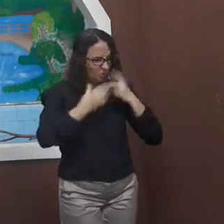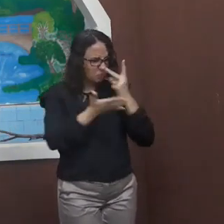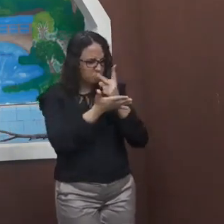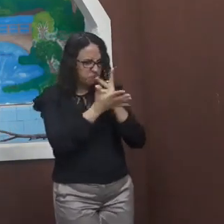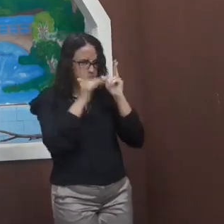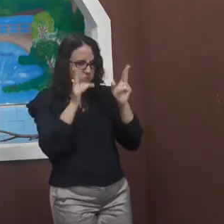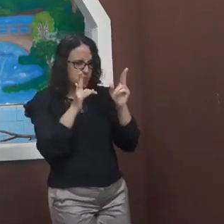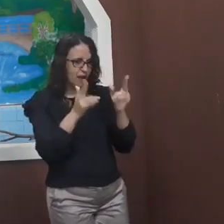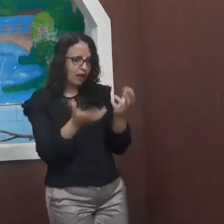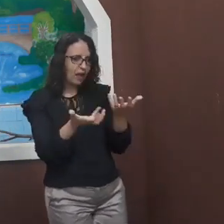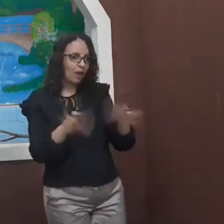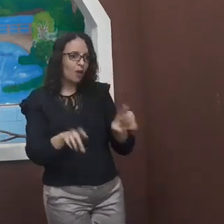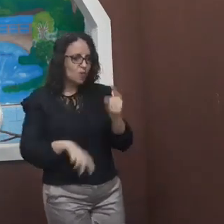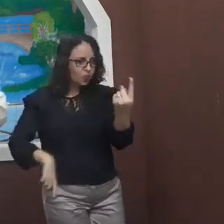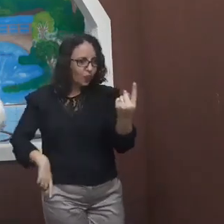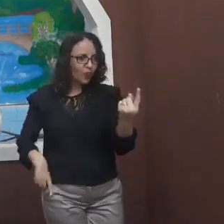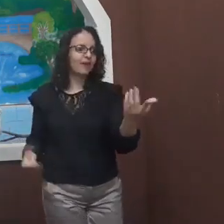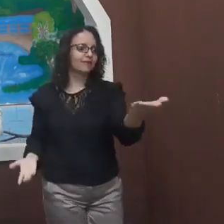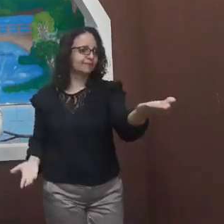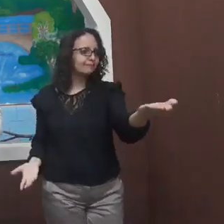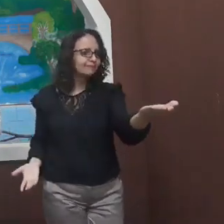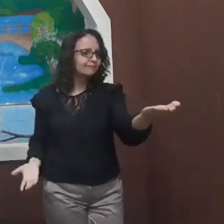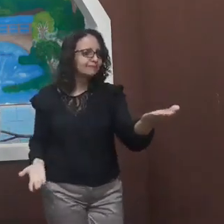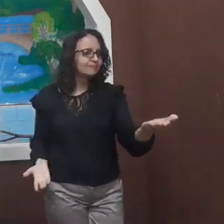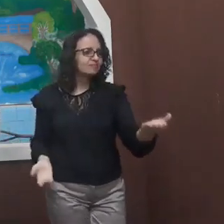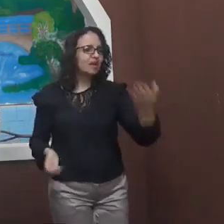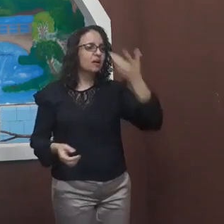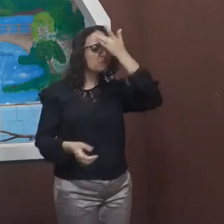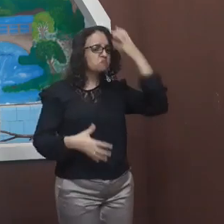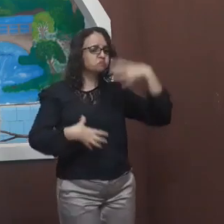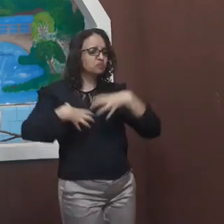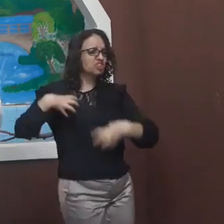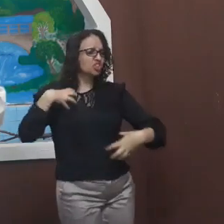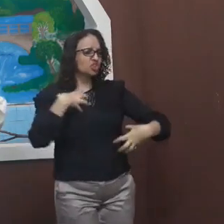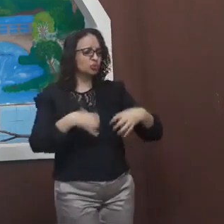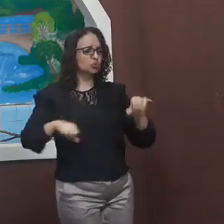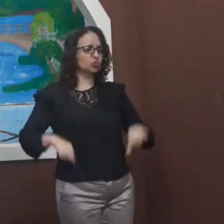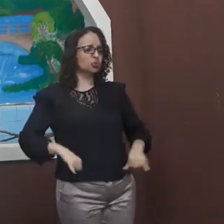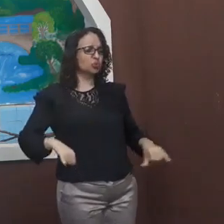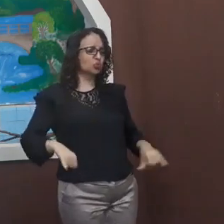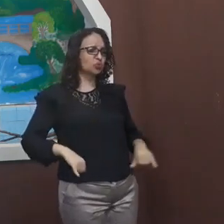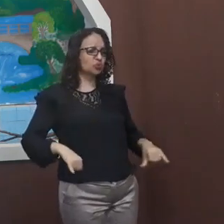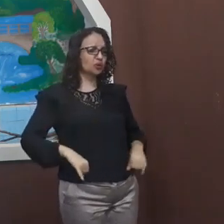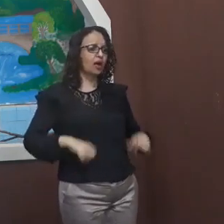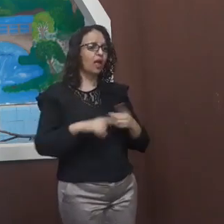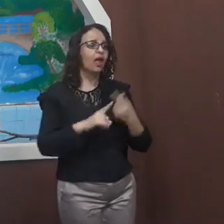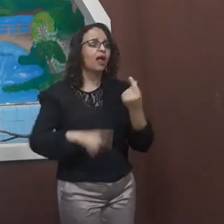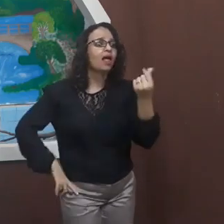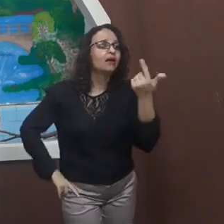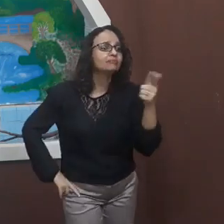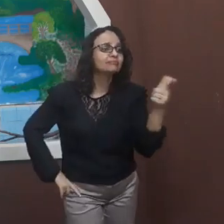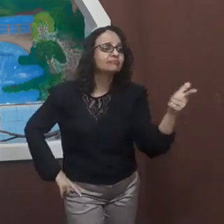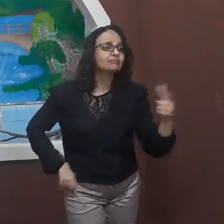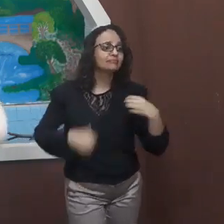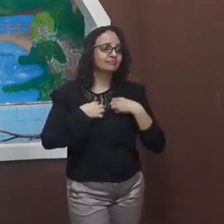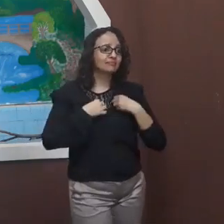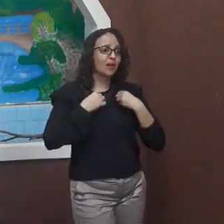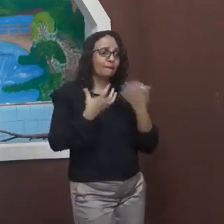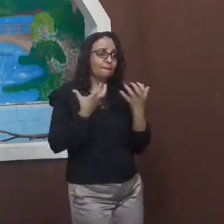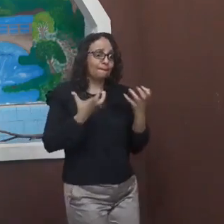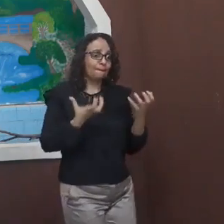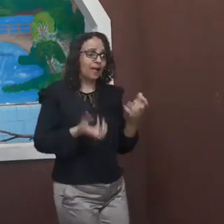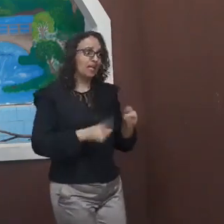E às vezes entra no desespero, no sofrimento, e é sofrimento mesmo. Preciso de um vestido novo.